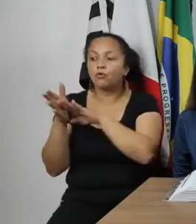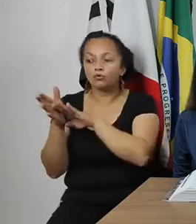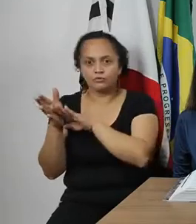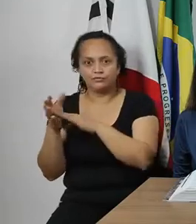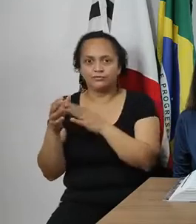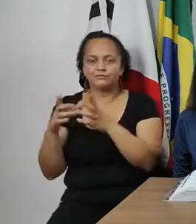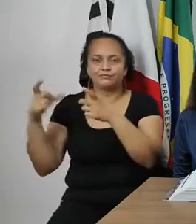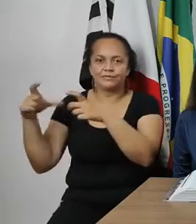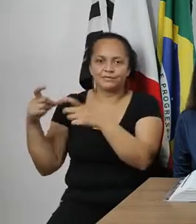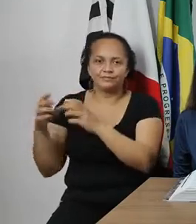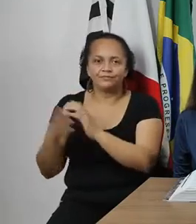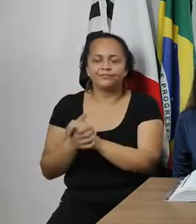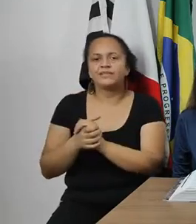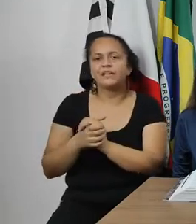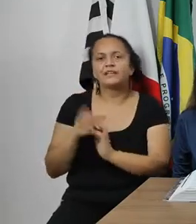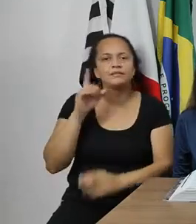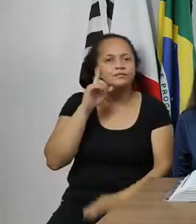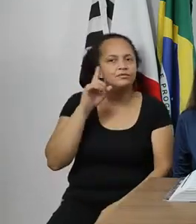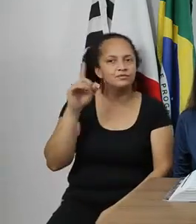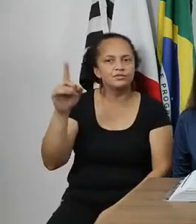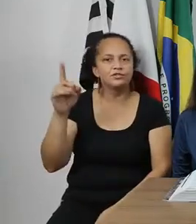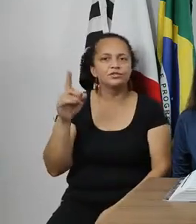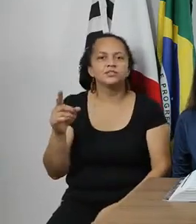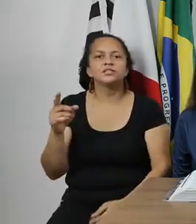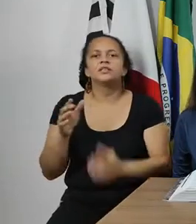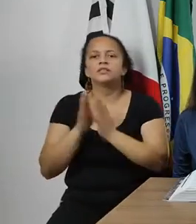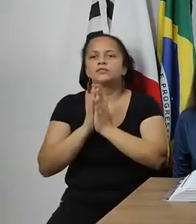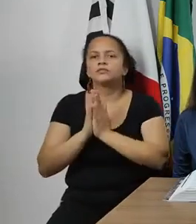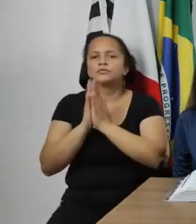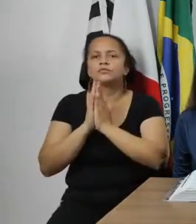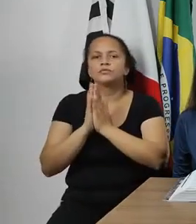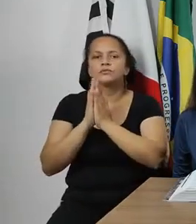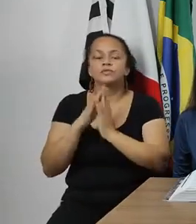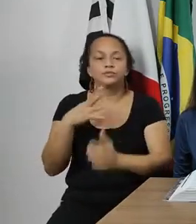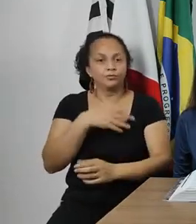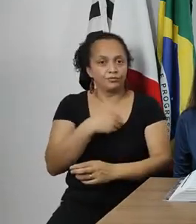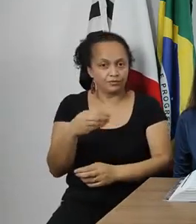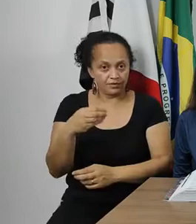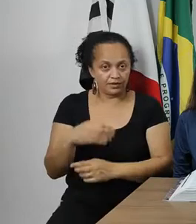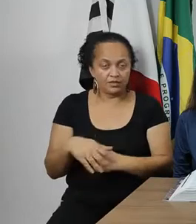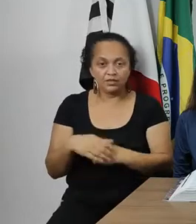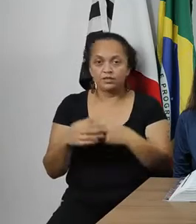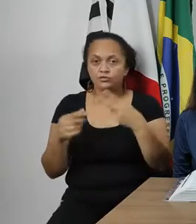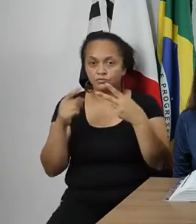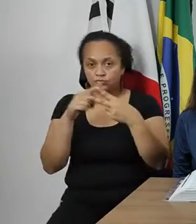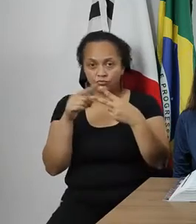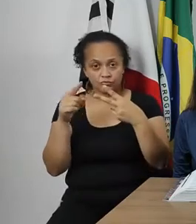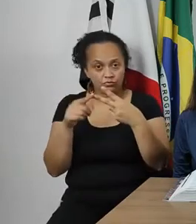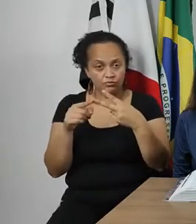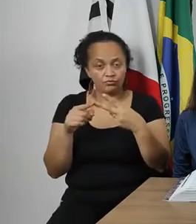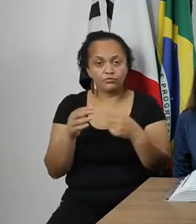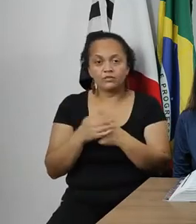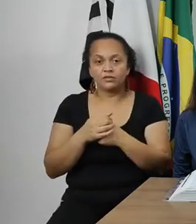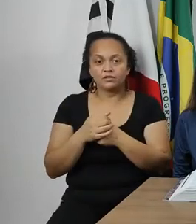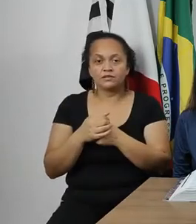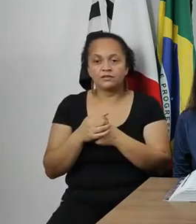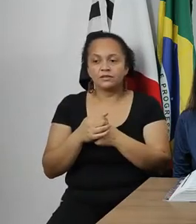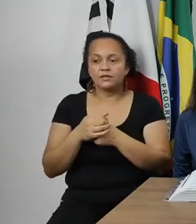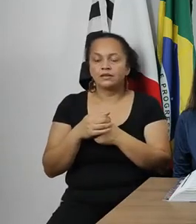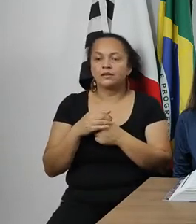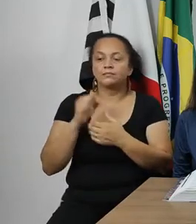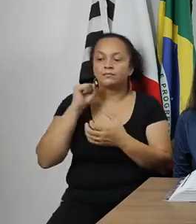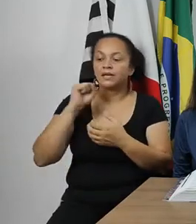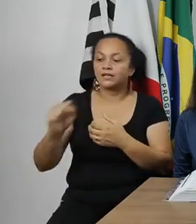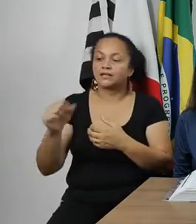deus Nisroque, os seus filhos Adramaleque e Sarezer o mataram à espada